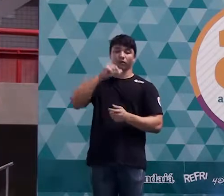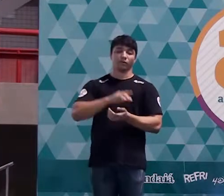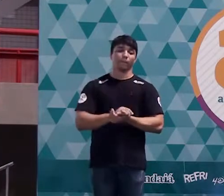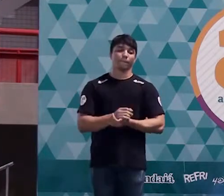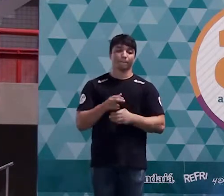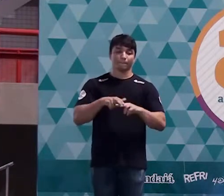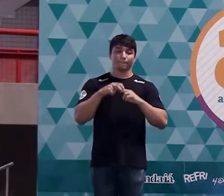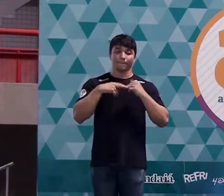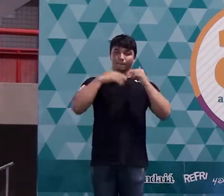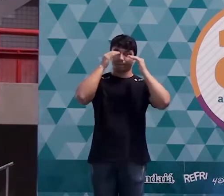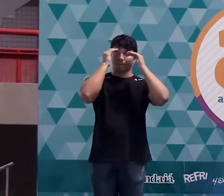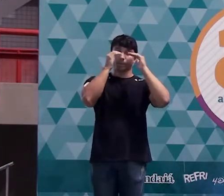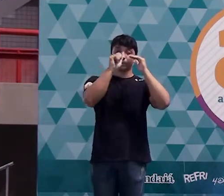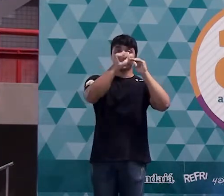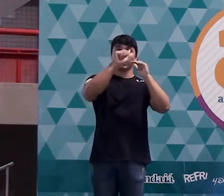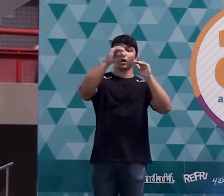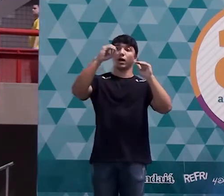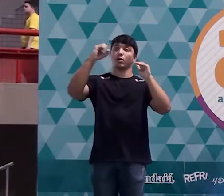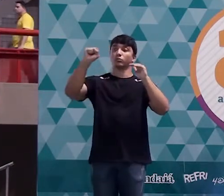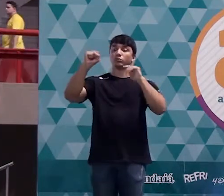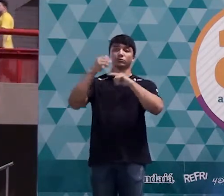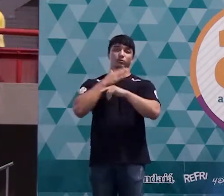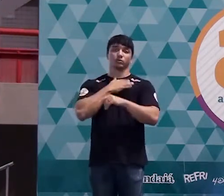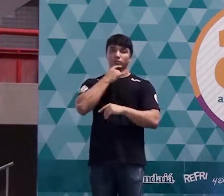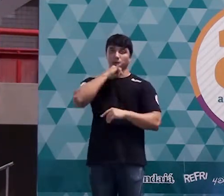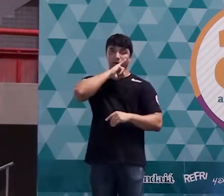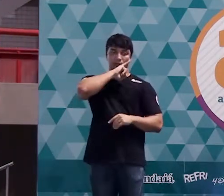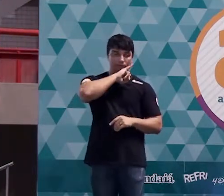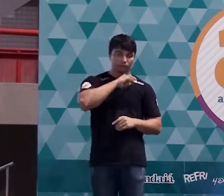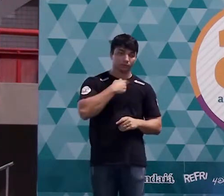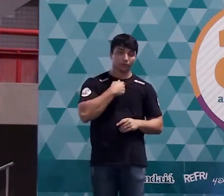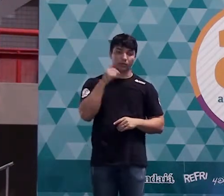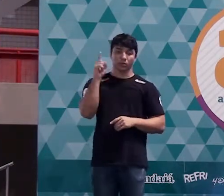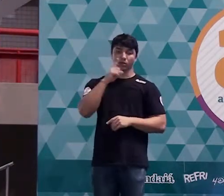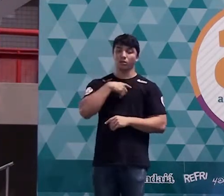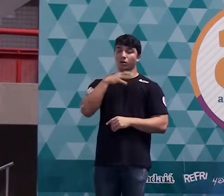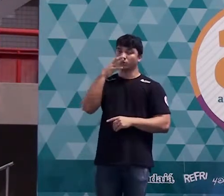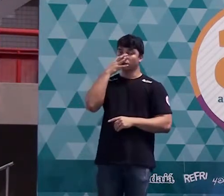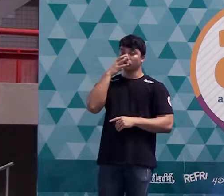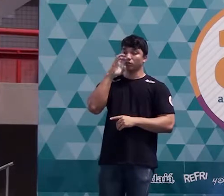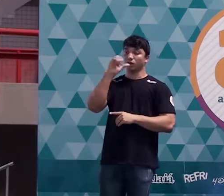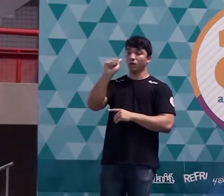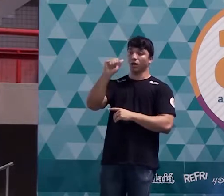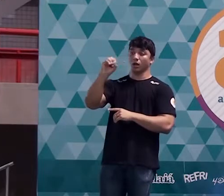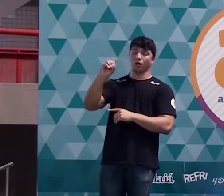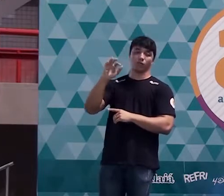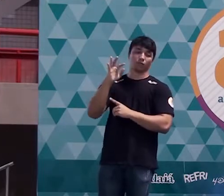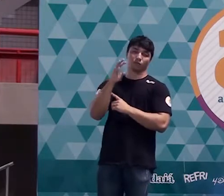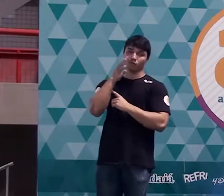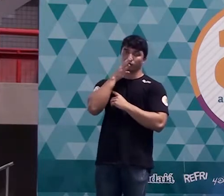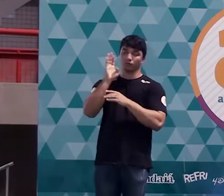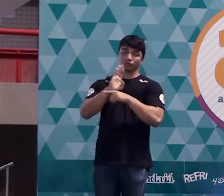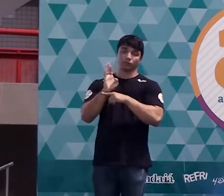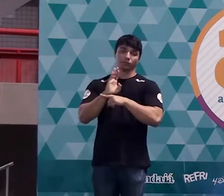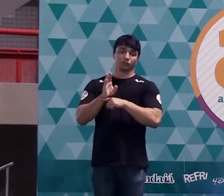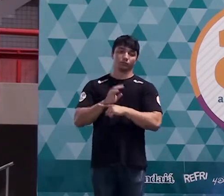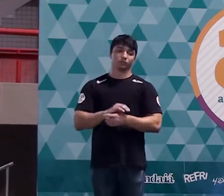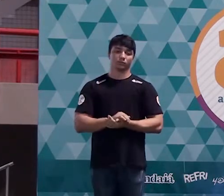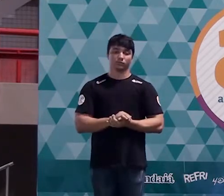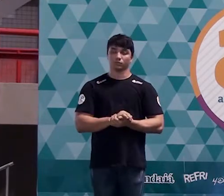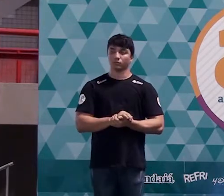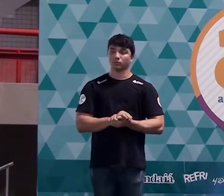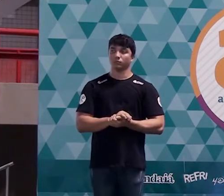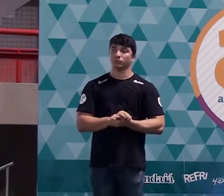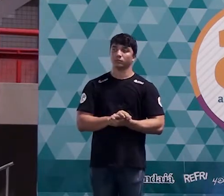Então, obedeci aos meus pais e não assisti ao filme. Com